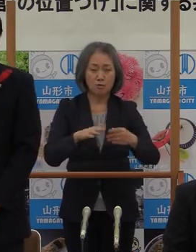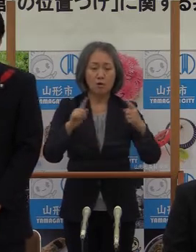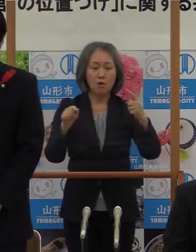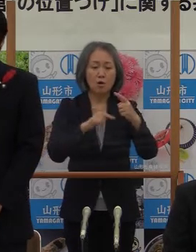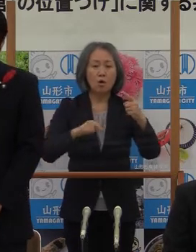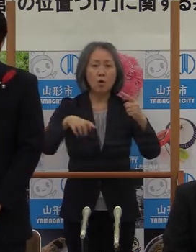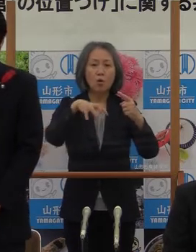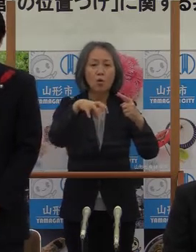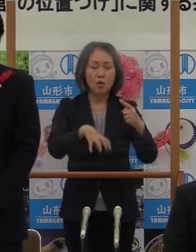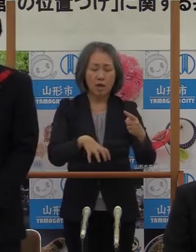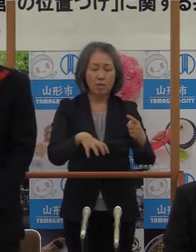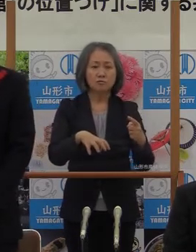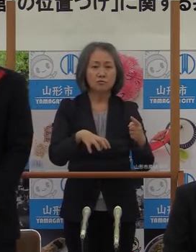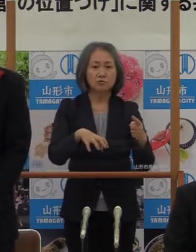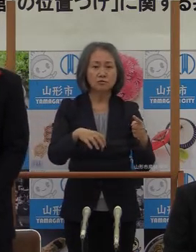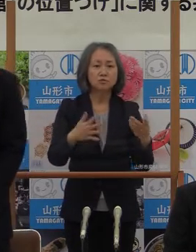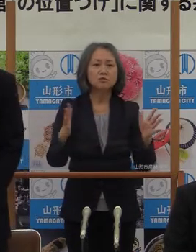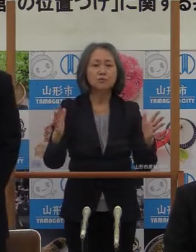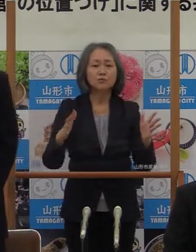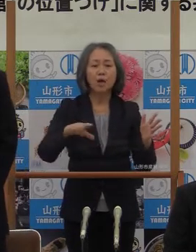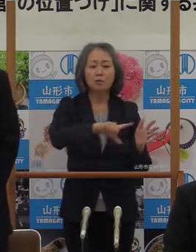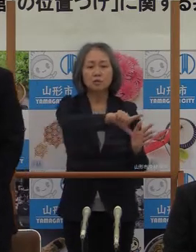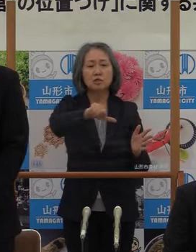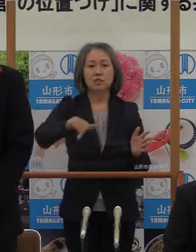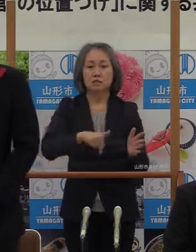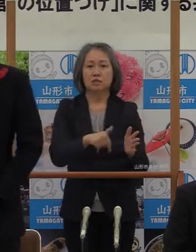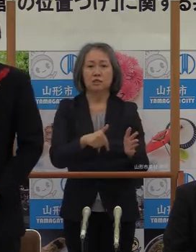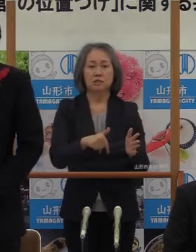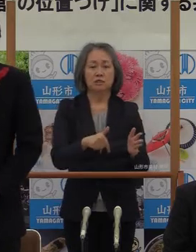区域であることが課題となっております。